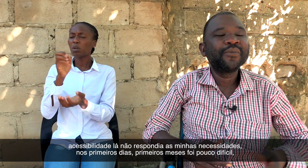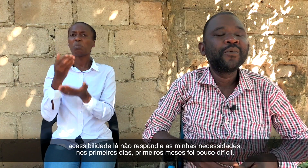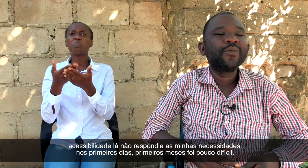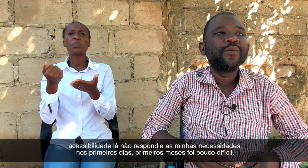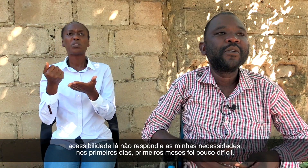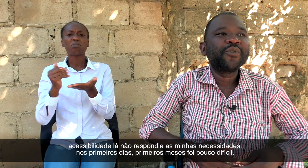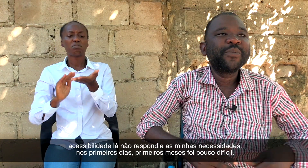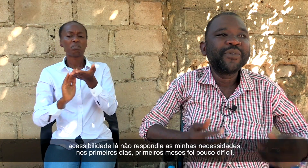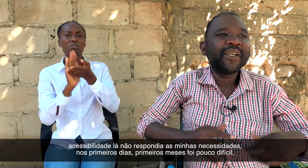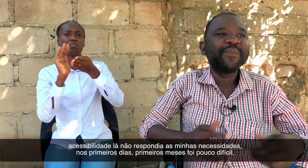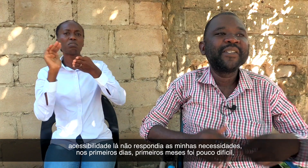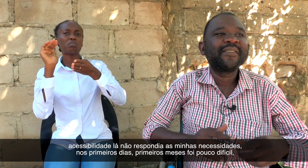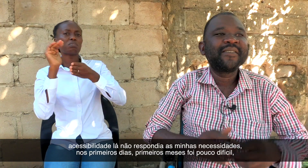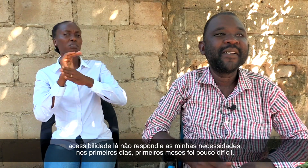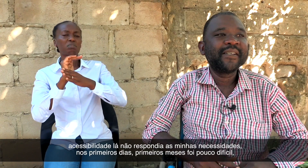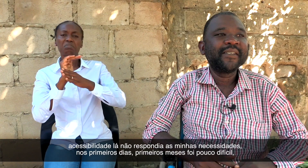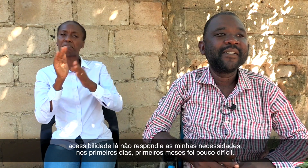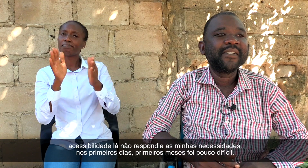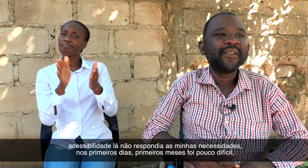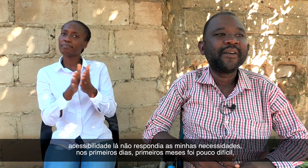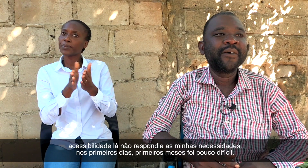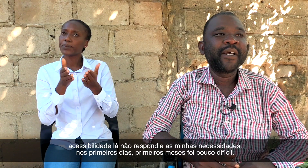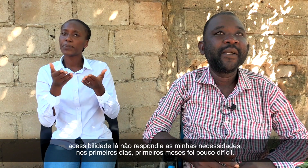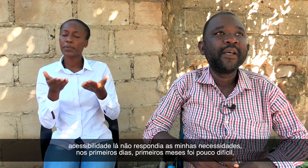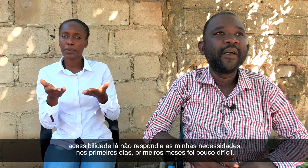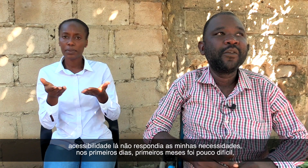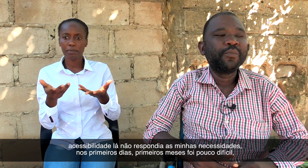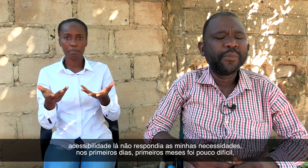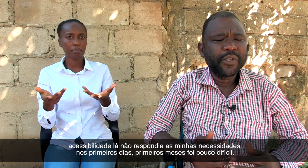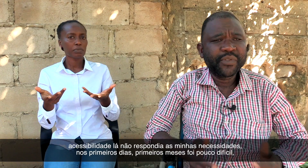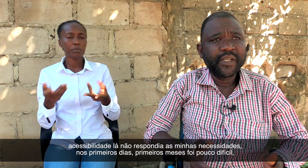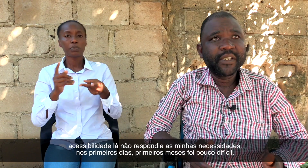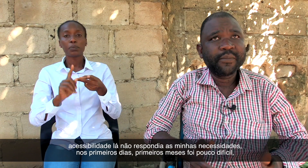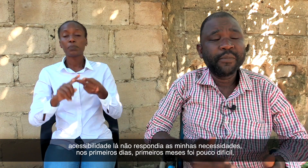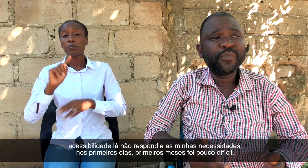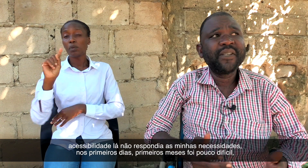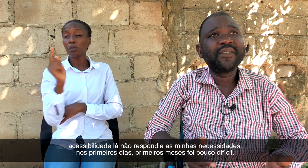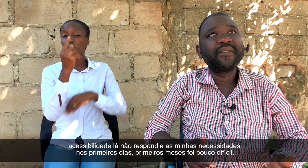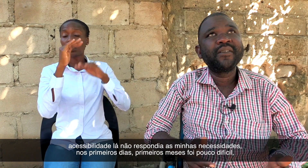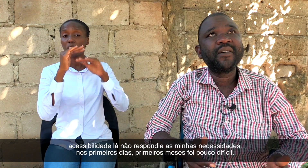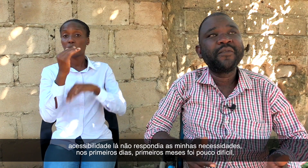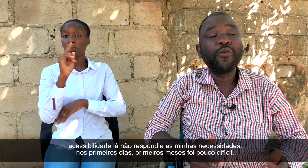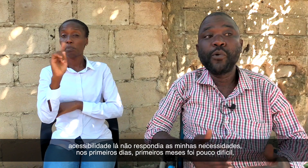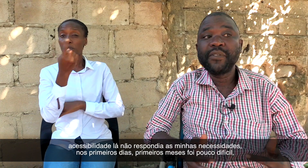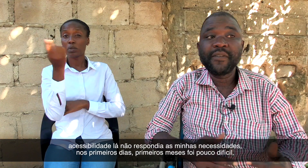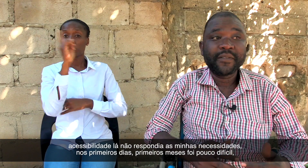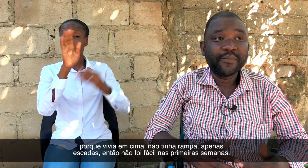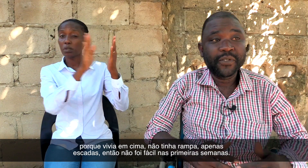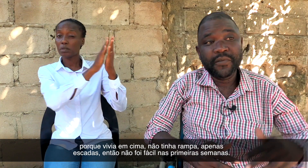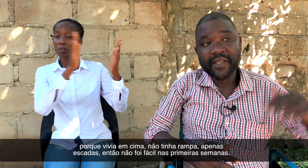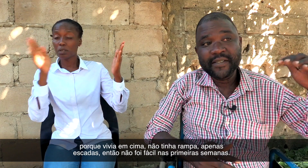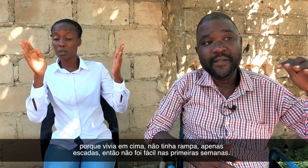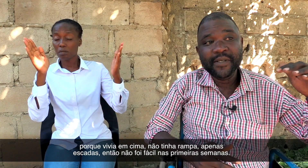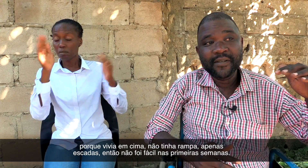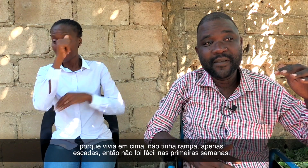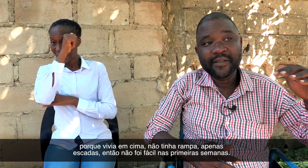lá não respondia às minhas necessidades. Ok. Primeiros dias, os primeiros meses, foi um pouco difícil, porque